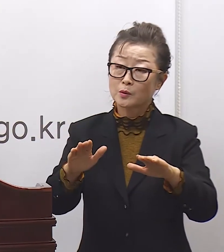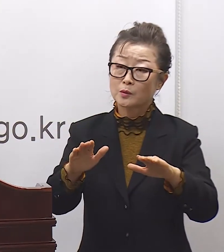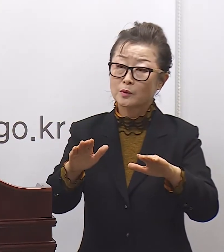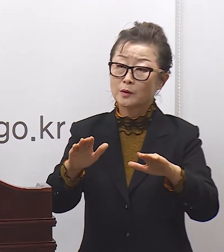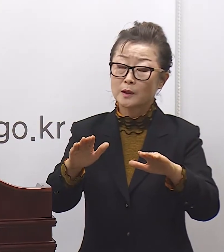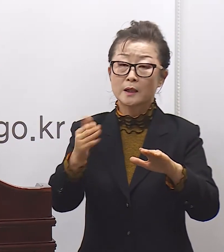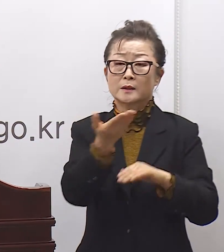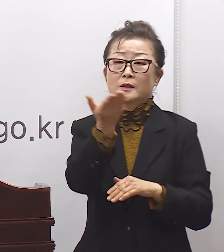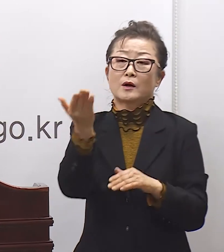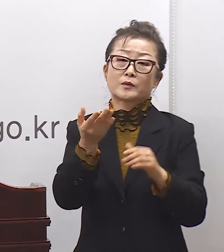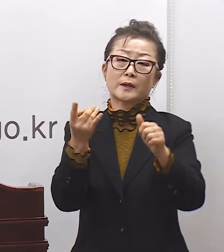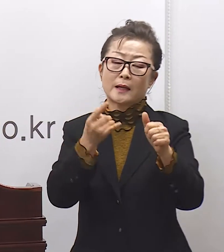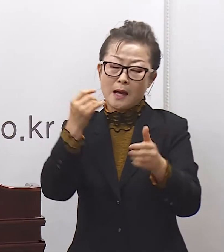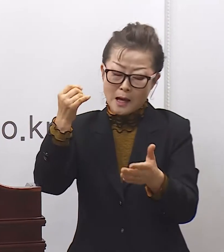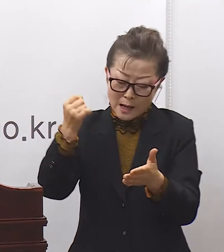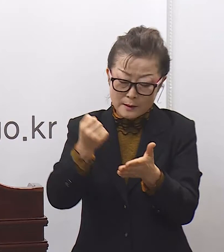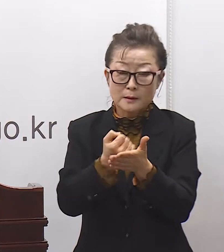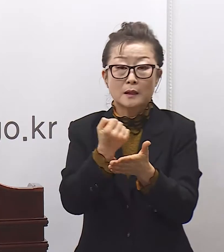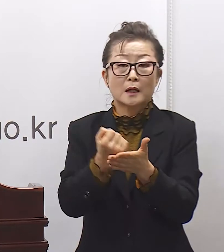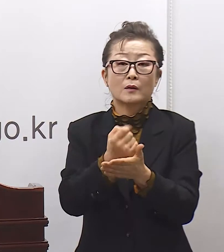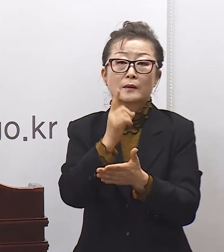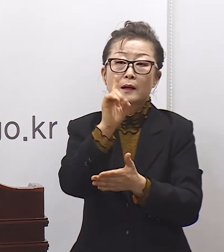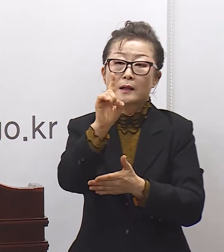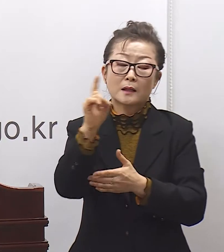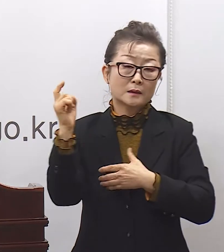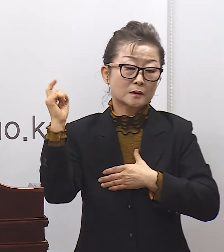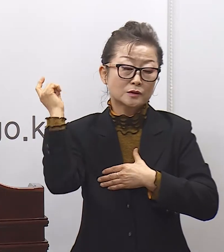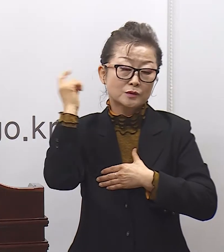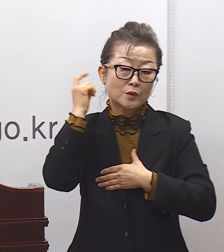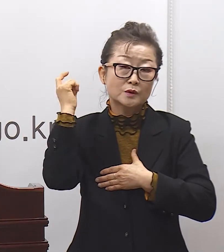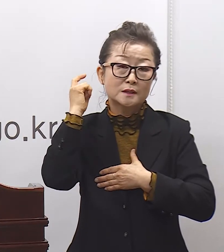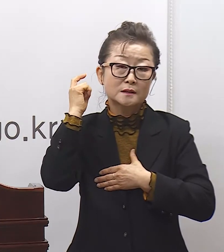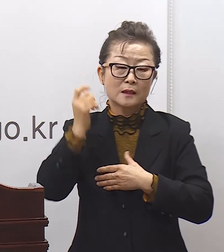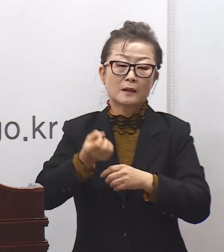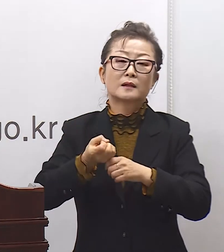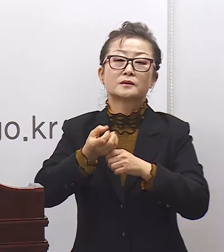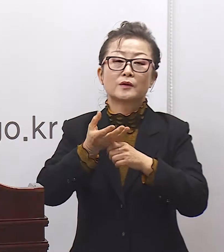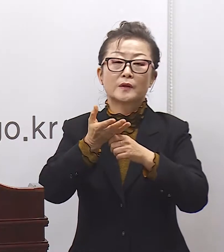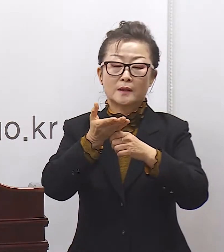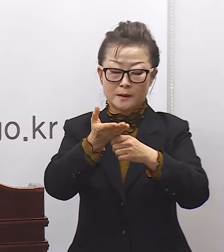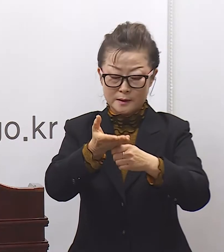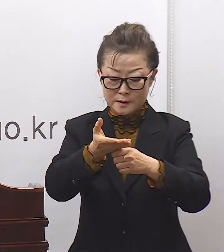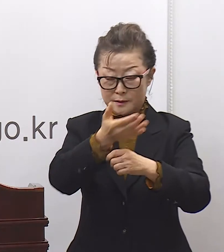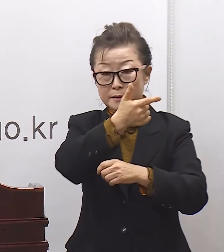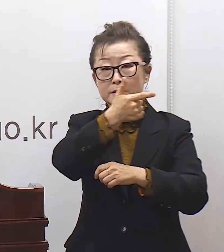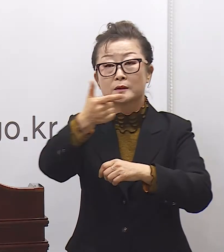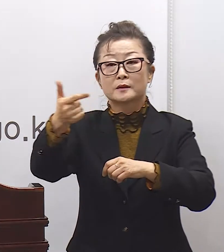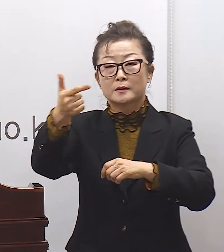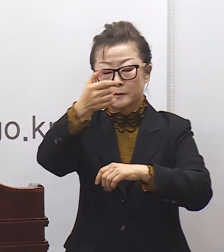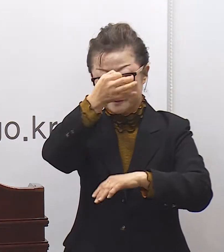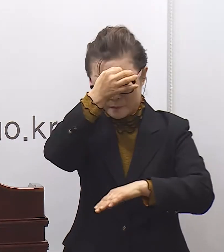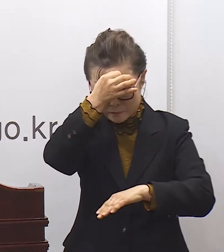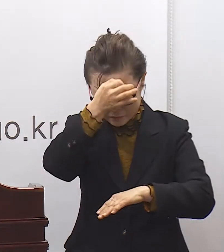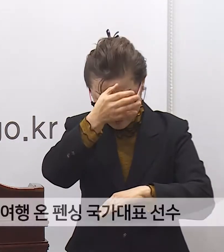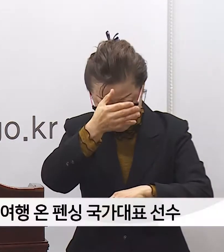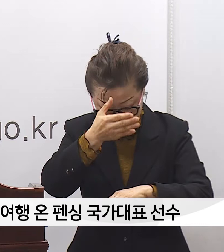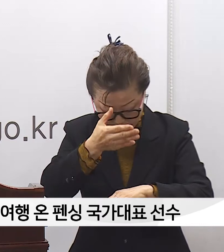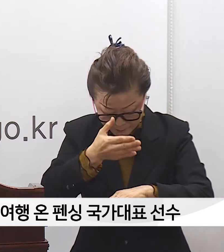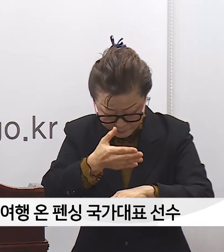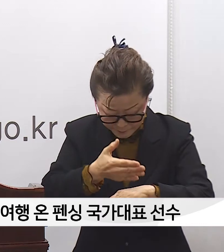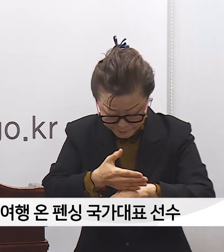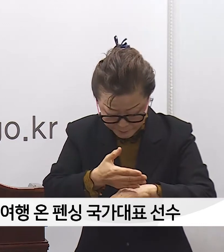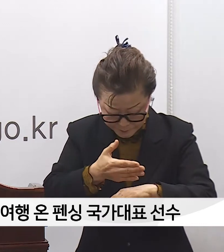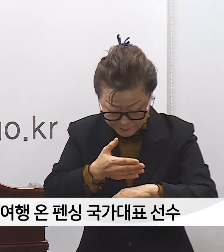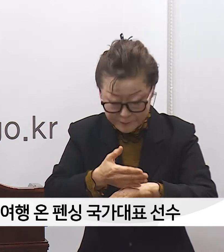여러분께서 안타까운 소식을 전하게 돼서 대단히 죄송스럽게